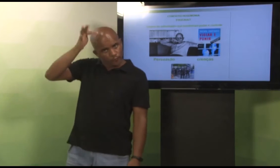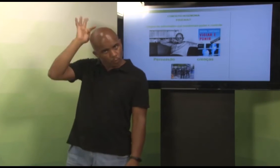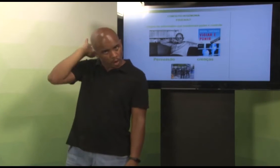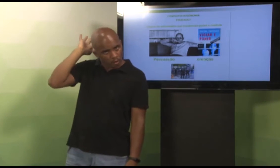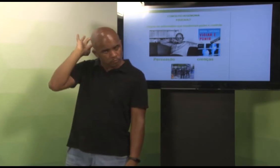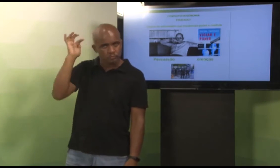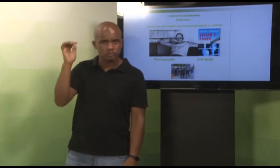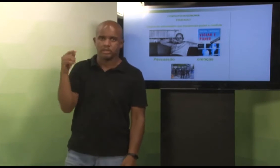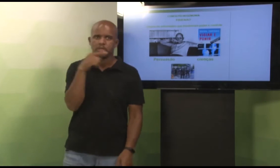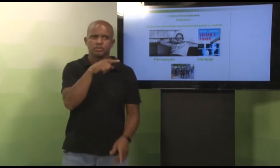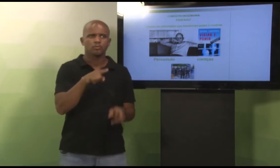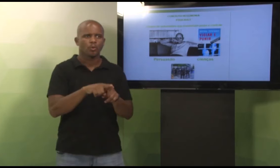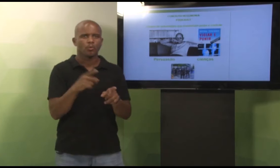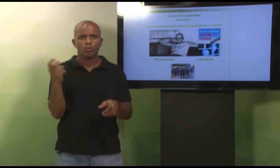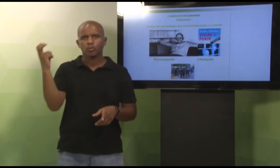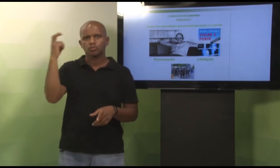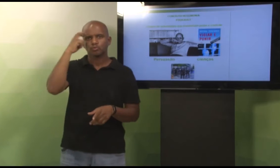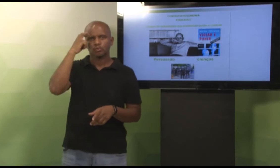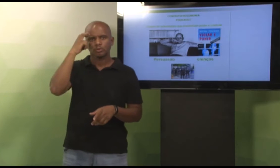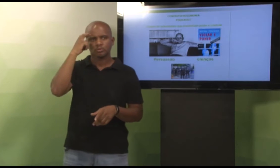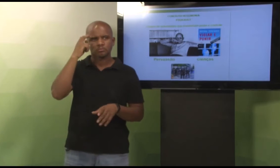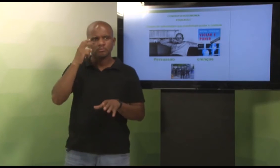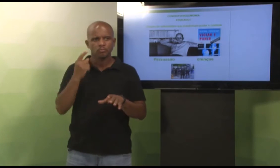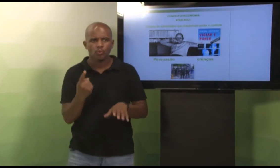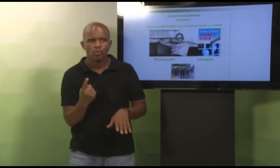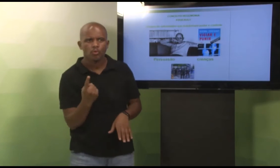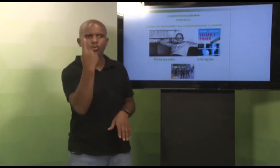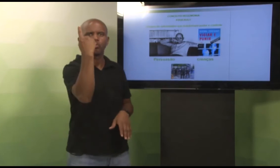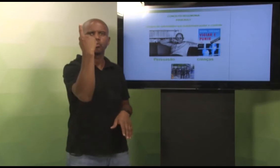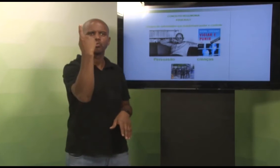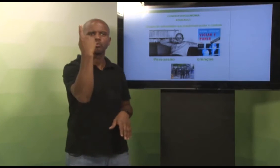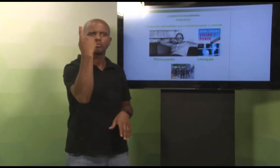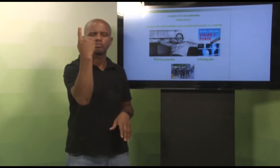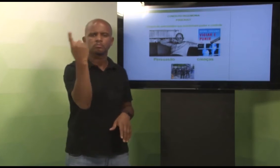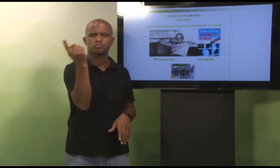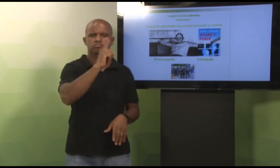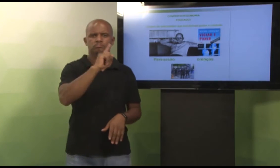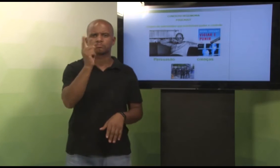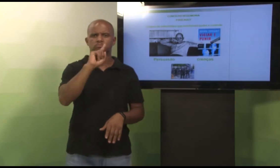O conceito de hegemonia, a partir da teoria de Foucault,